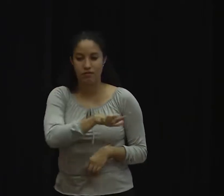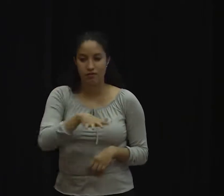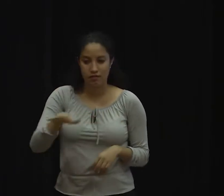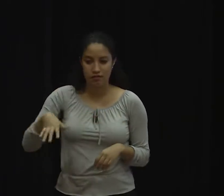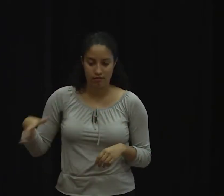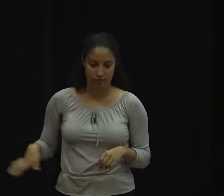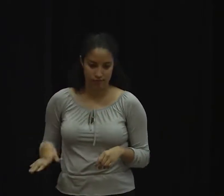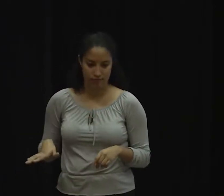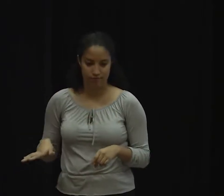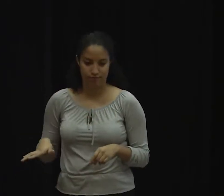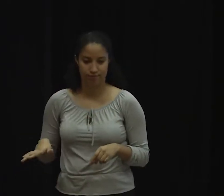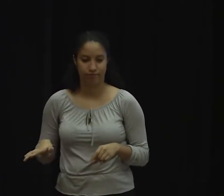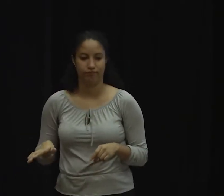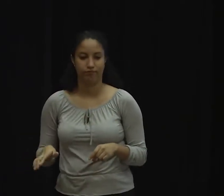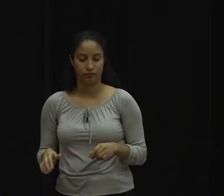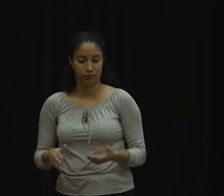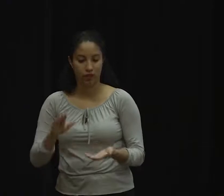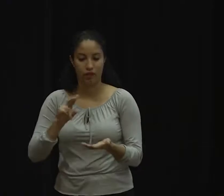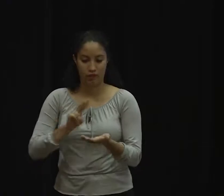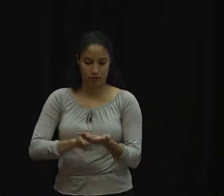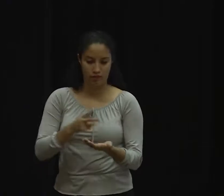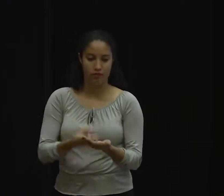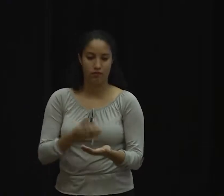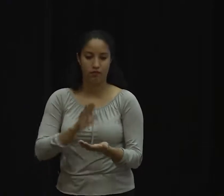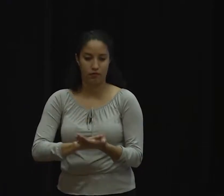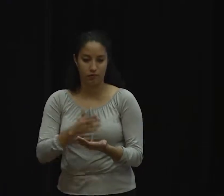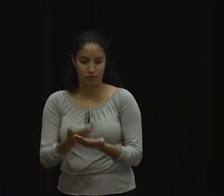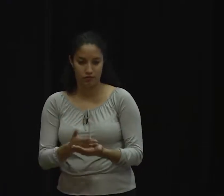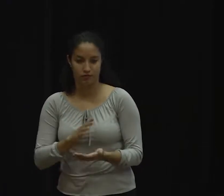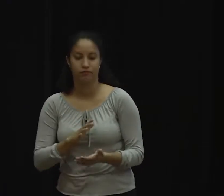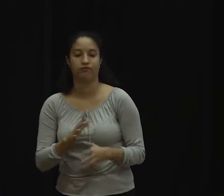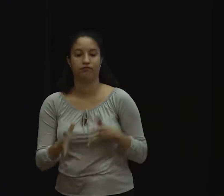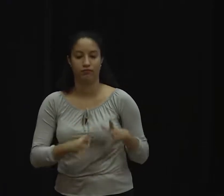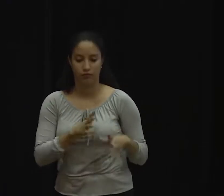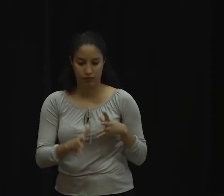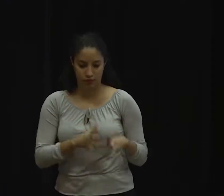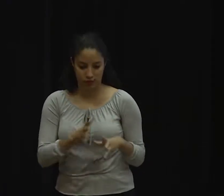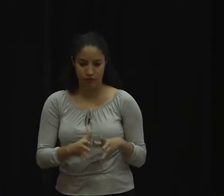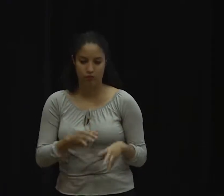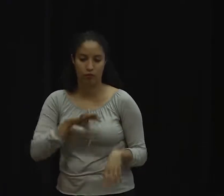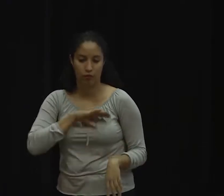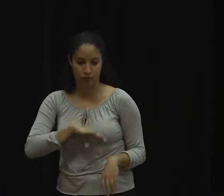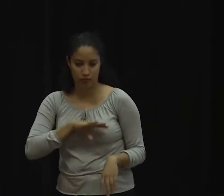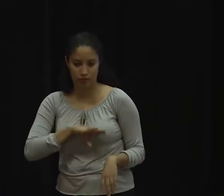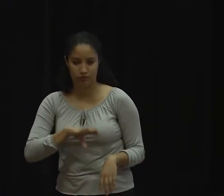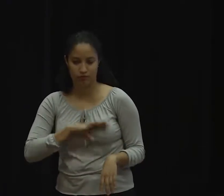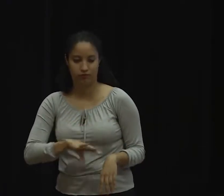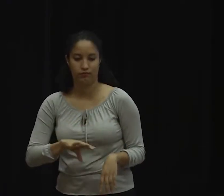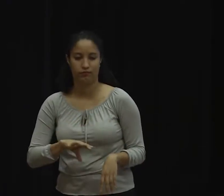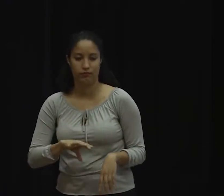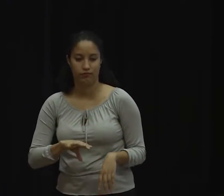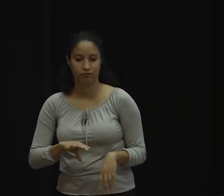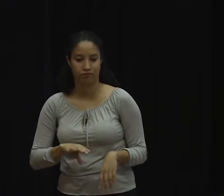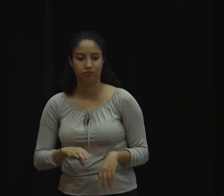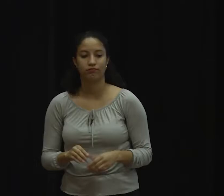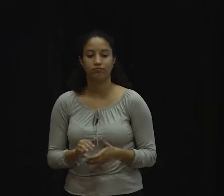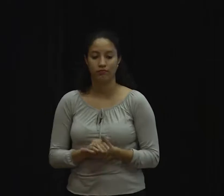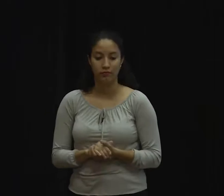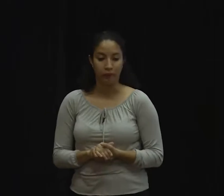Tem experiência em diversas áreas, entre elas tradução e interpretação, do par linguístico Libras-Português,